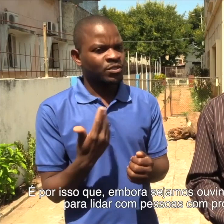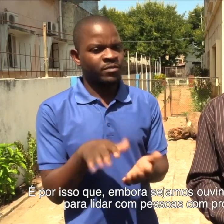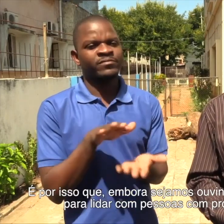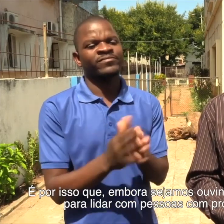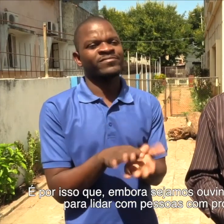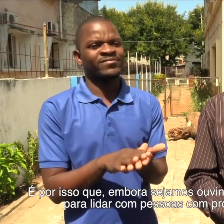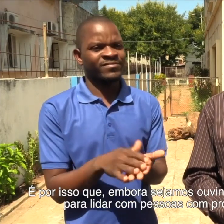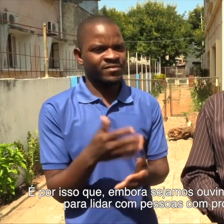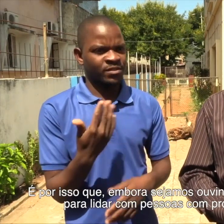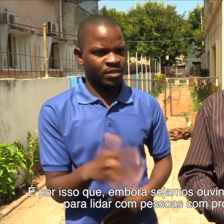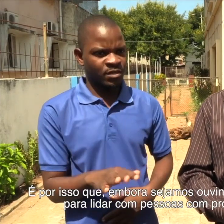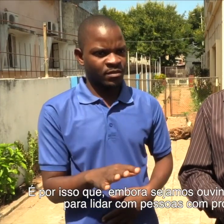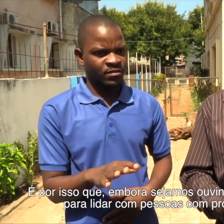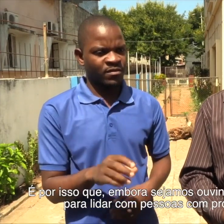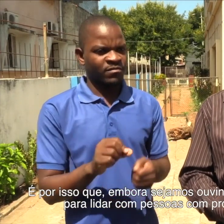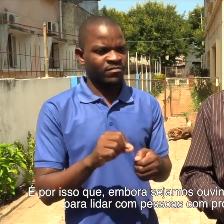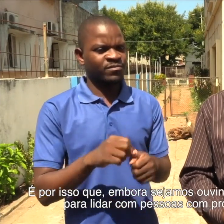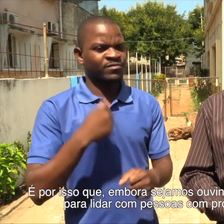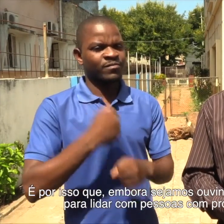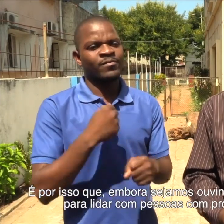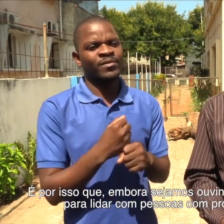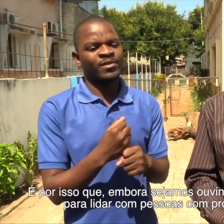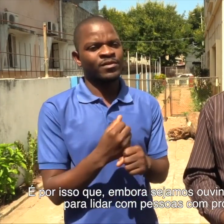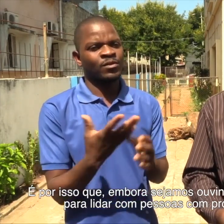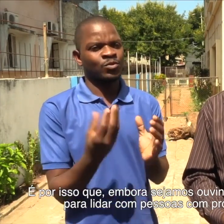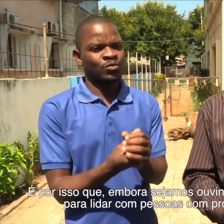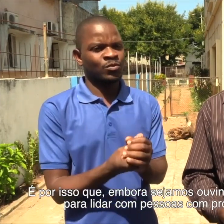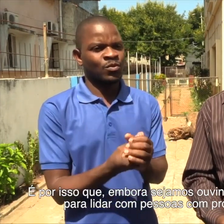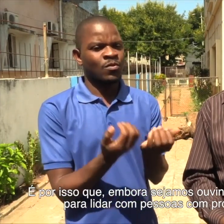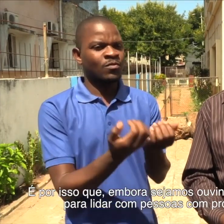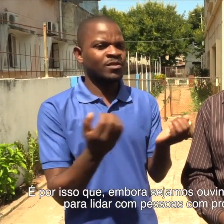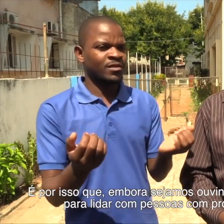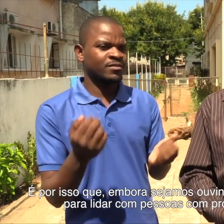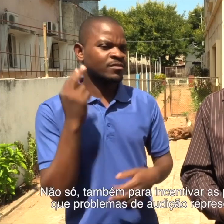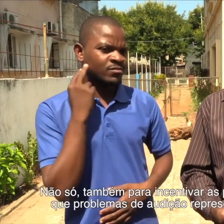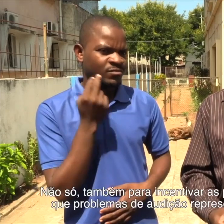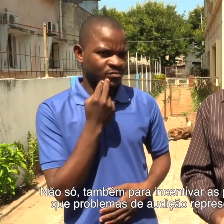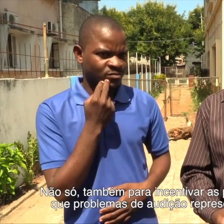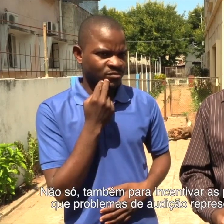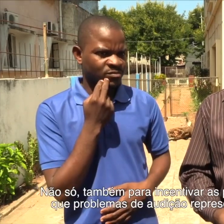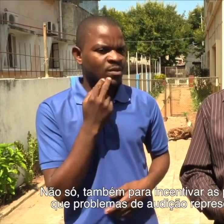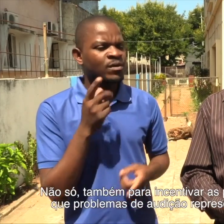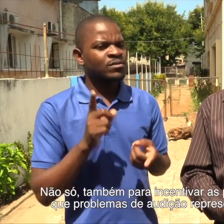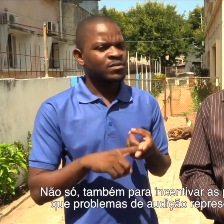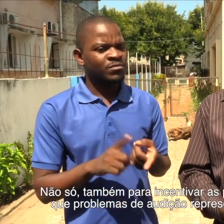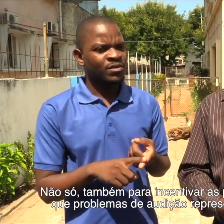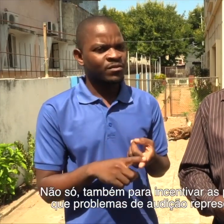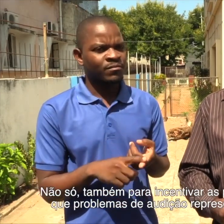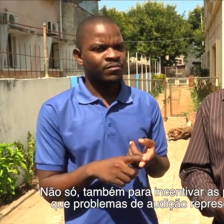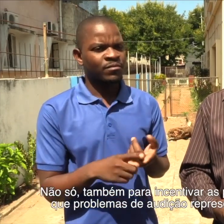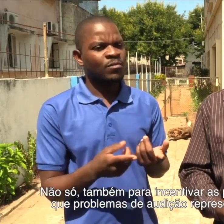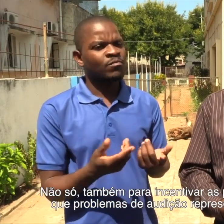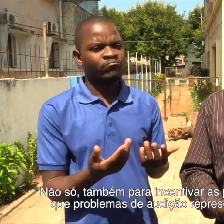estamos preparados para poder trabalhar com pessoas com audição, com problemas de audição. E não só, mas também